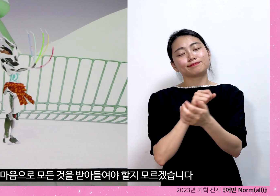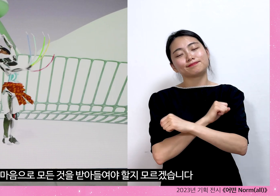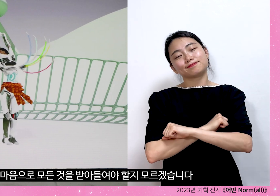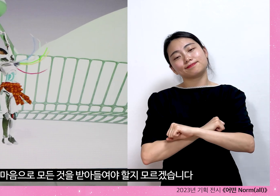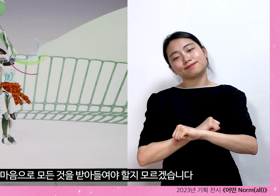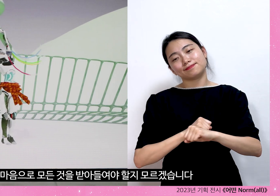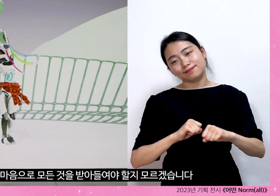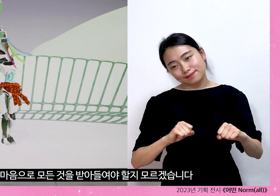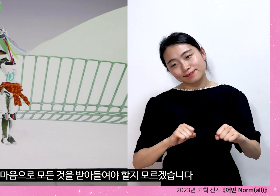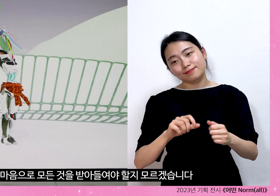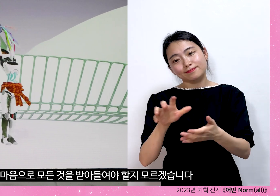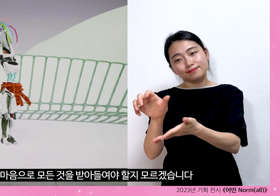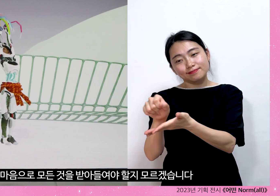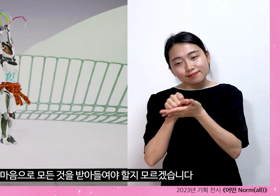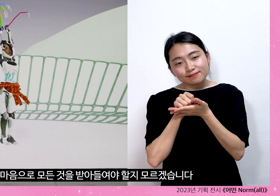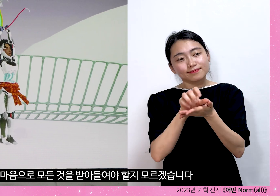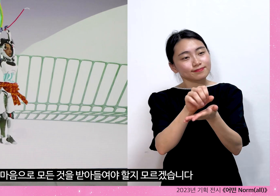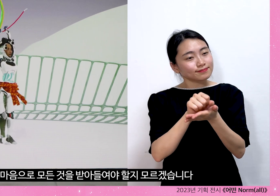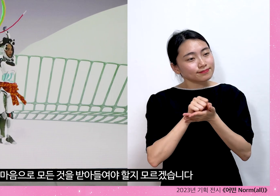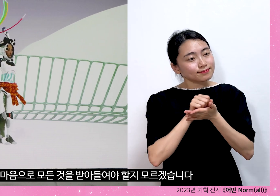할지 모르겠습니다.